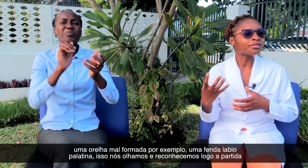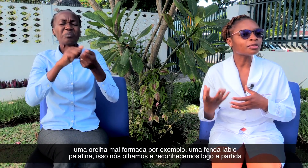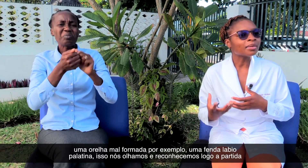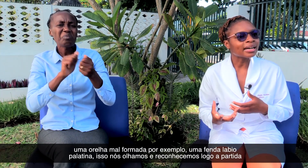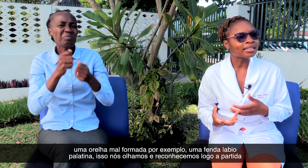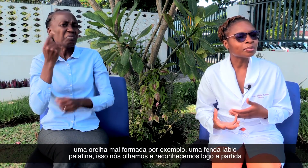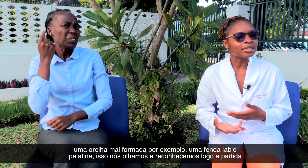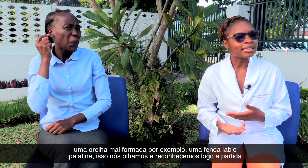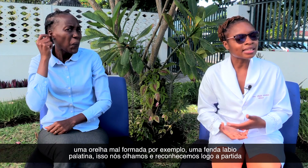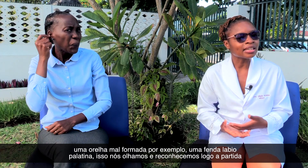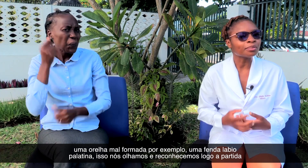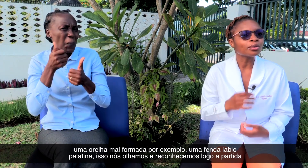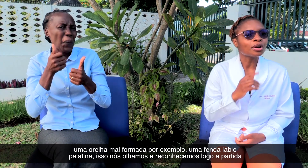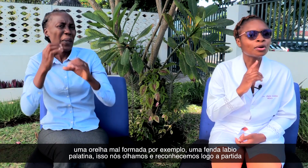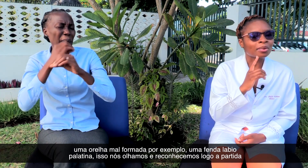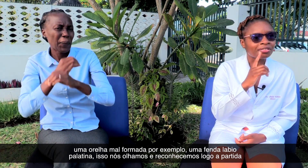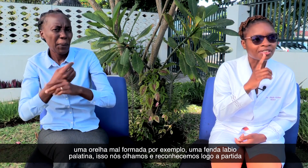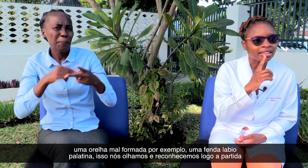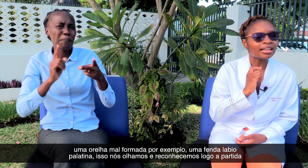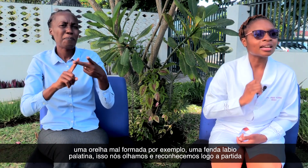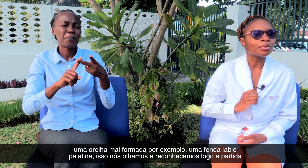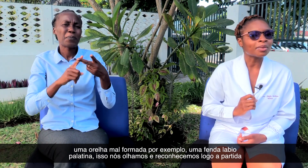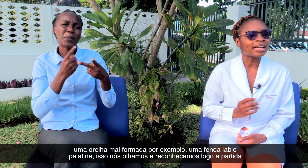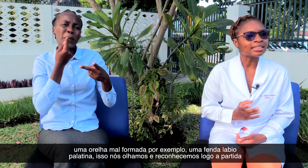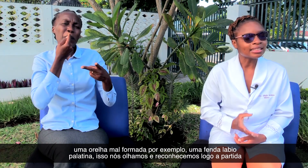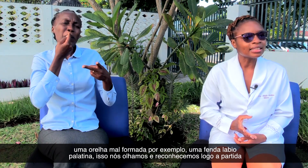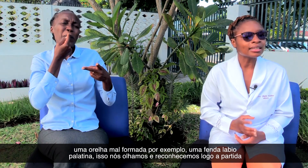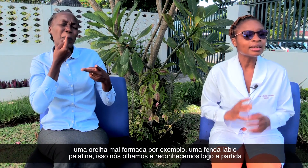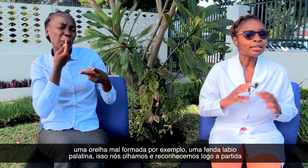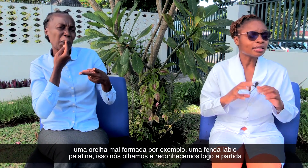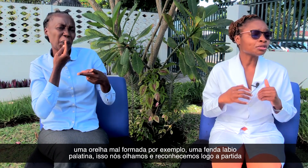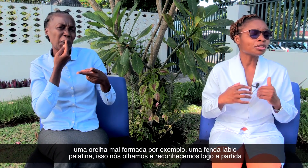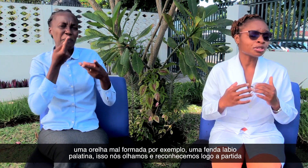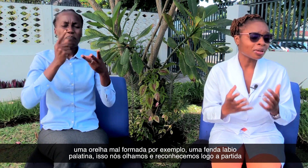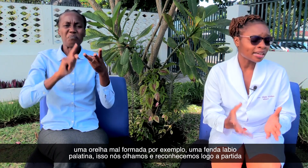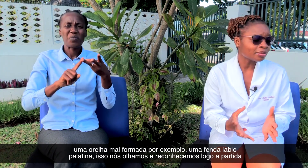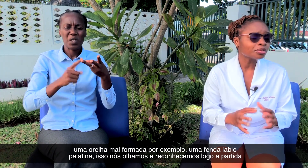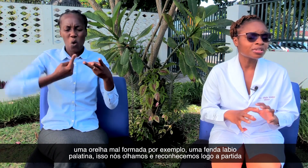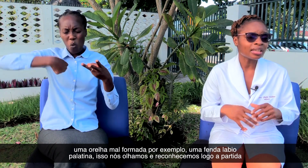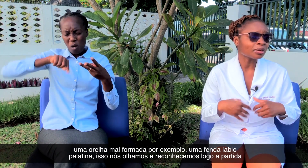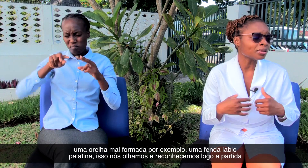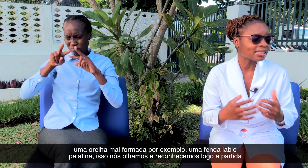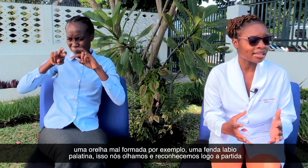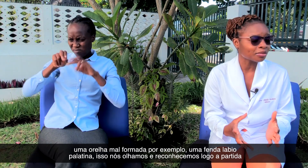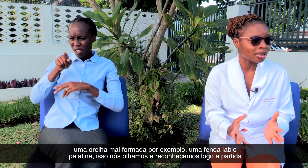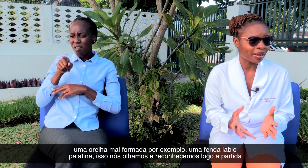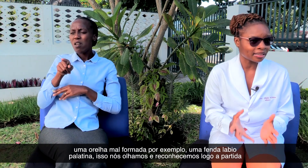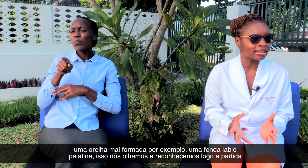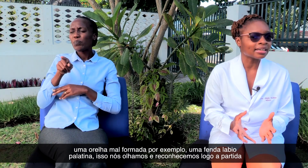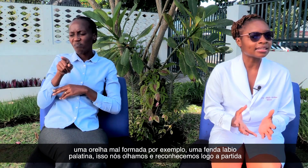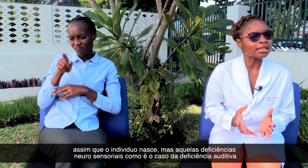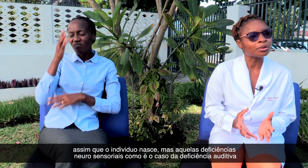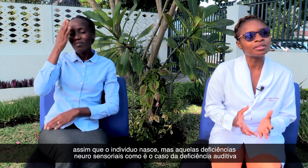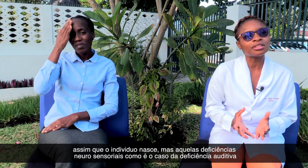orelha mal formada, por exemplo, uma fenda lábio-palatina. Isso nós olhamos e reconhecemos a